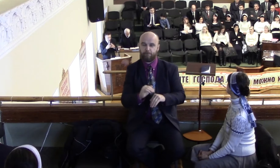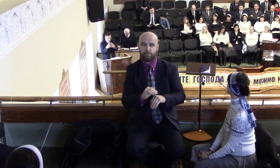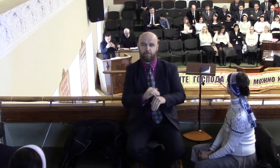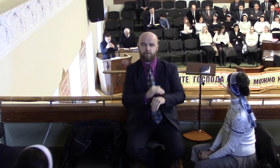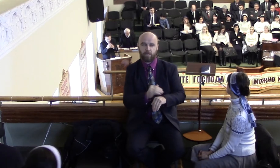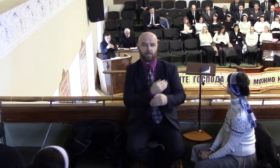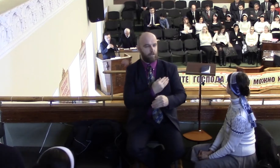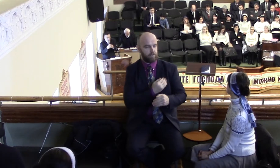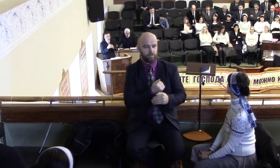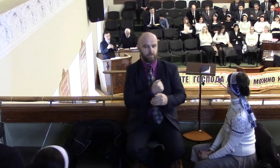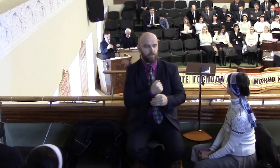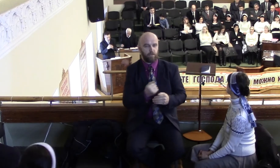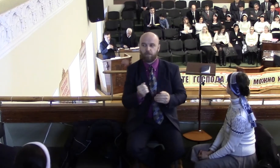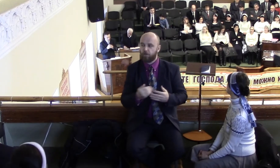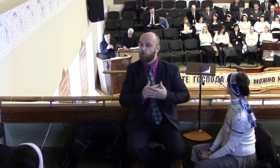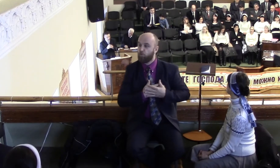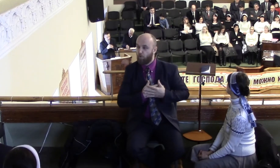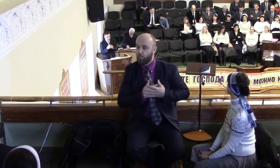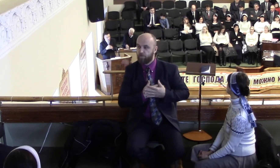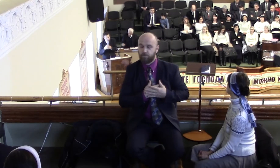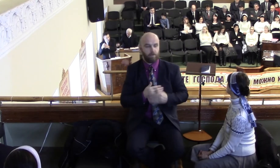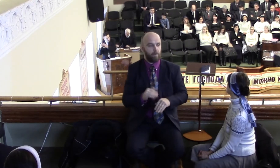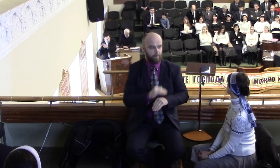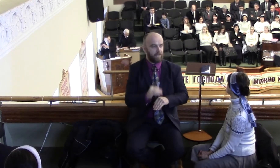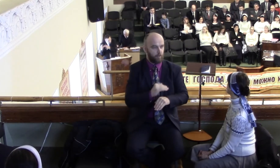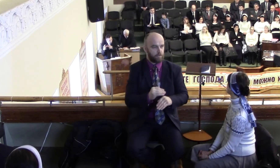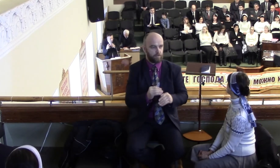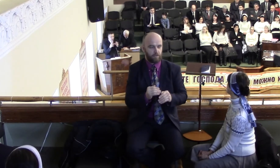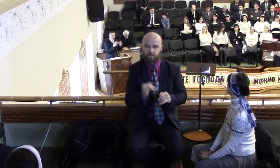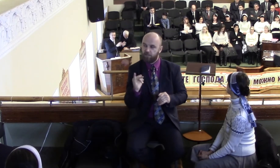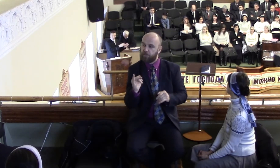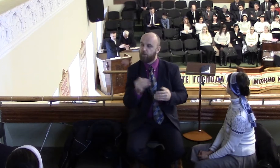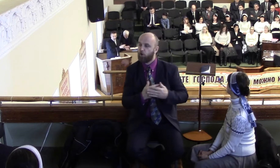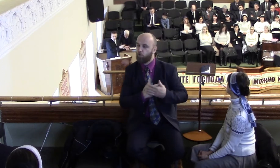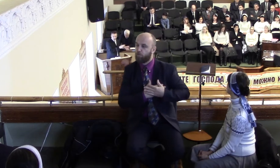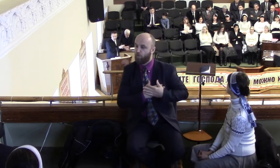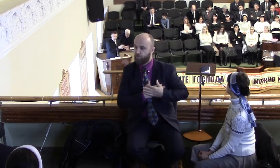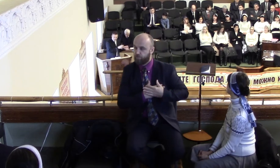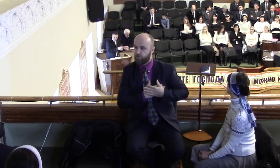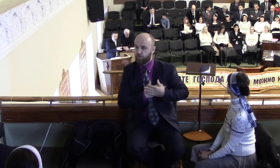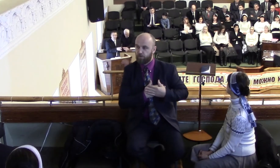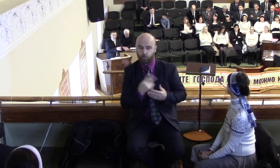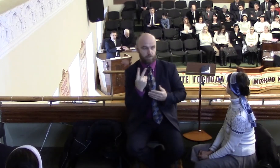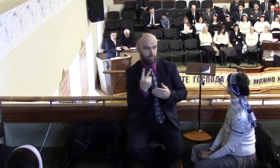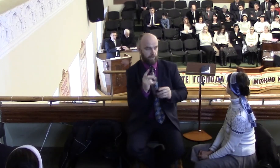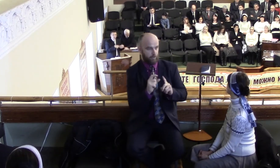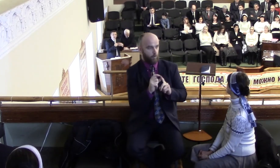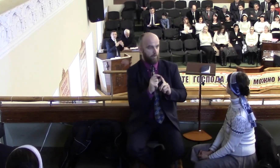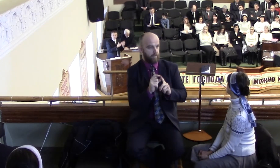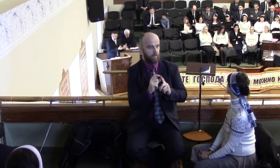же самое время точки соприкосновения, они проходят через все Священное Писание, раскрывая